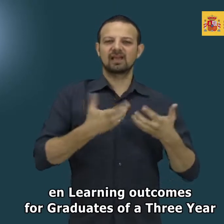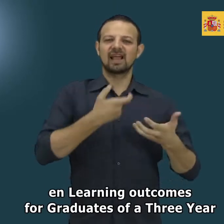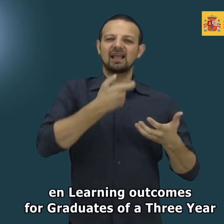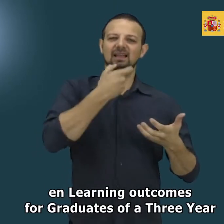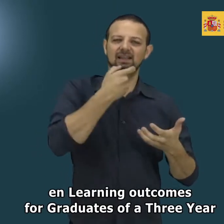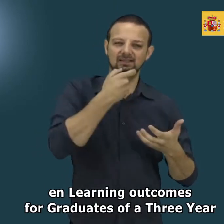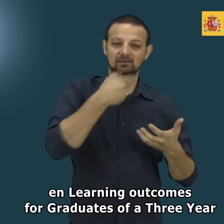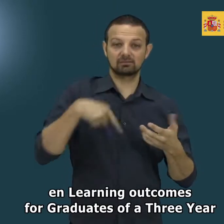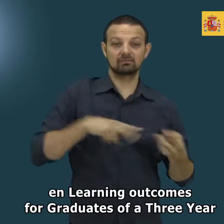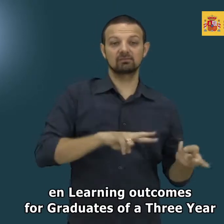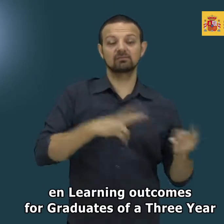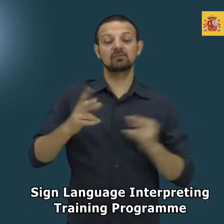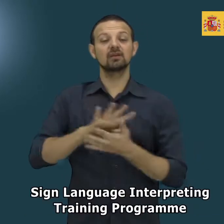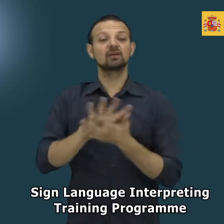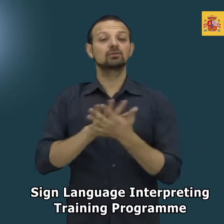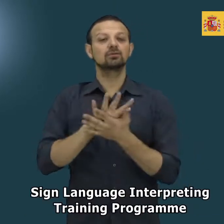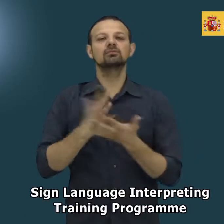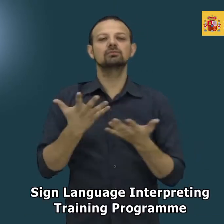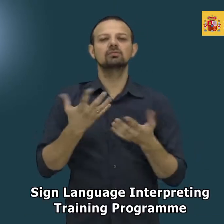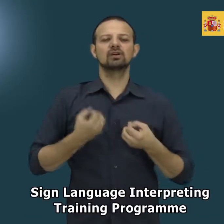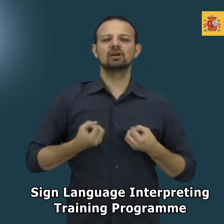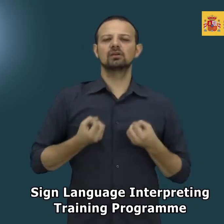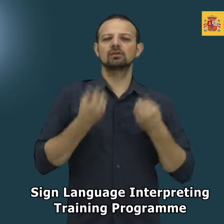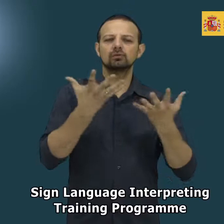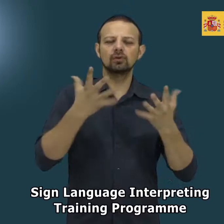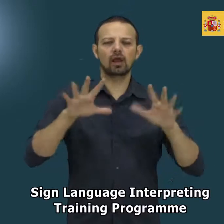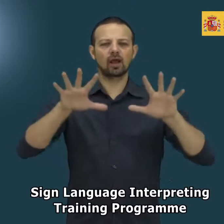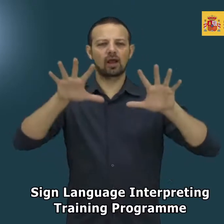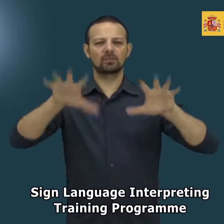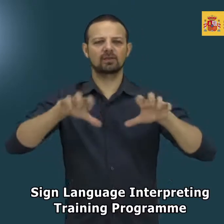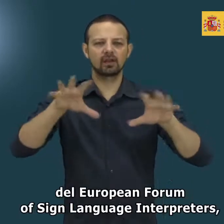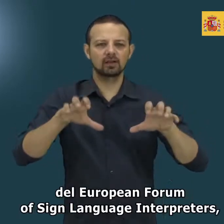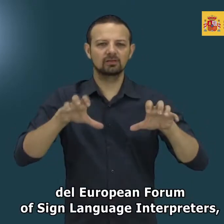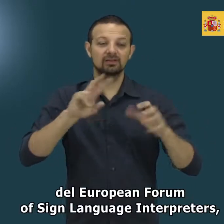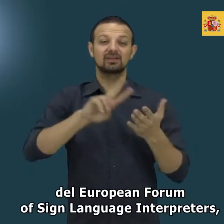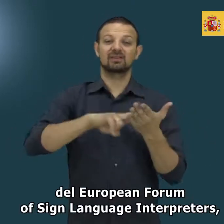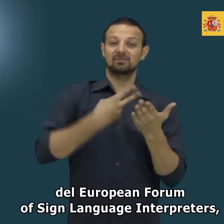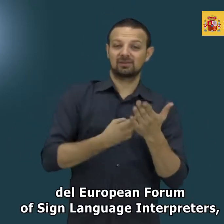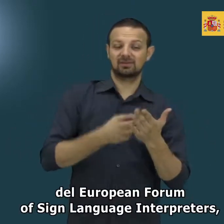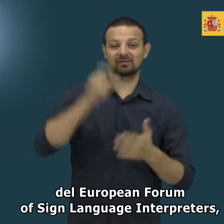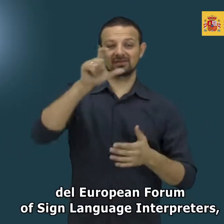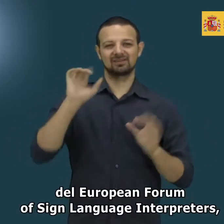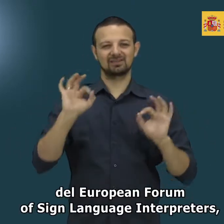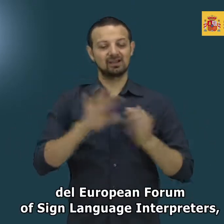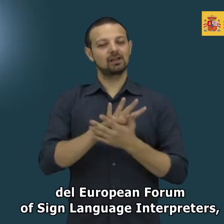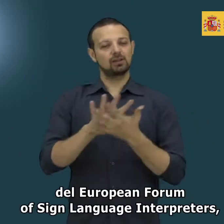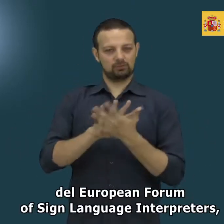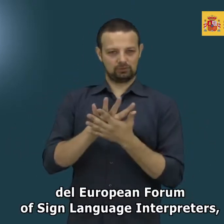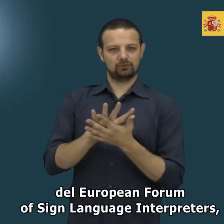Graduators of a 3-Year Sign Language Interpreting, training program del European Forum on Sign Language Interpreters.